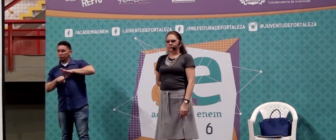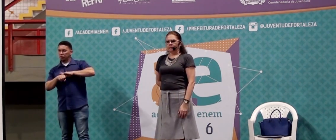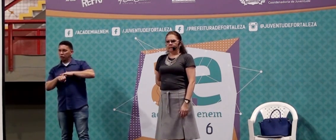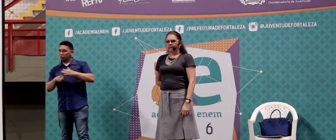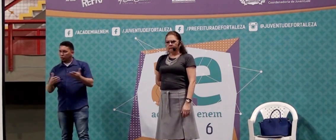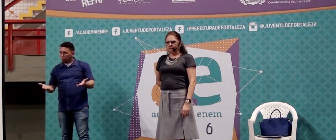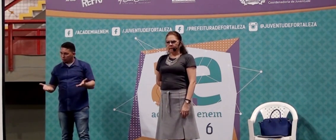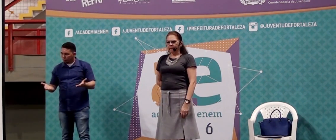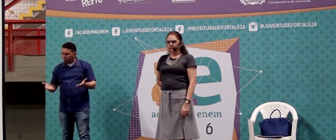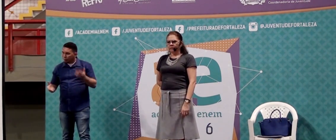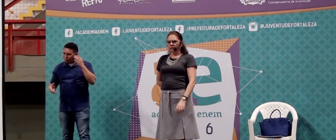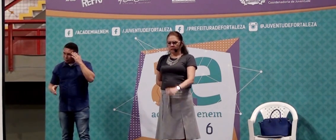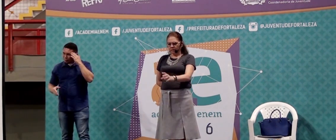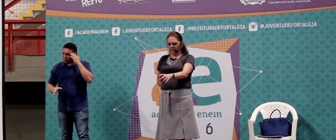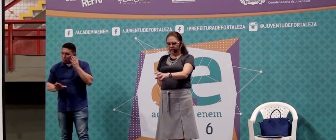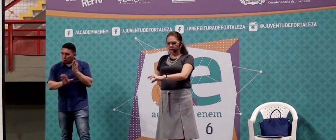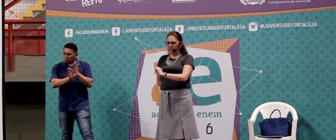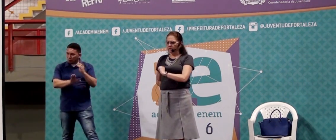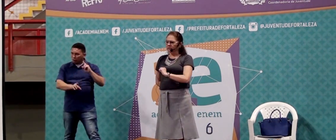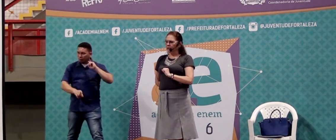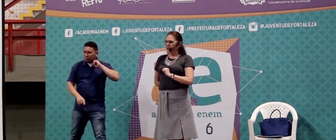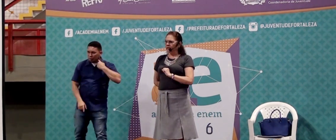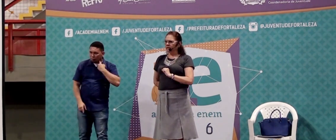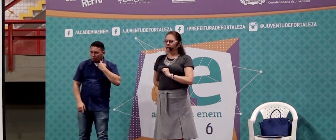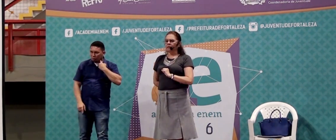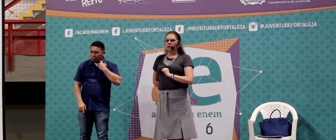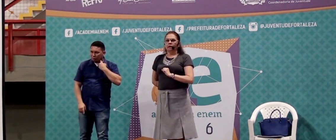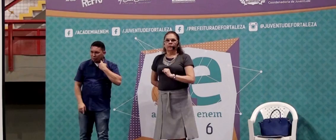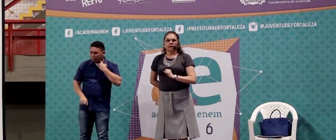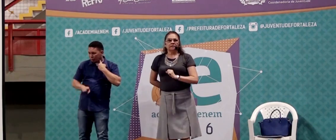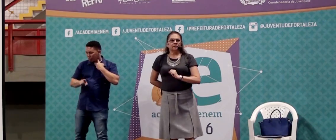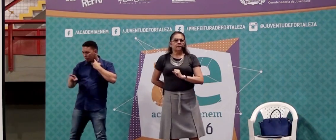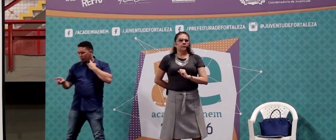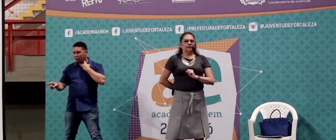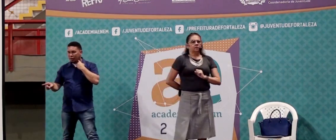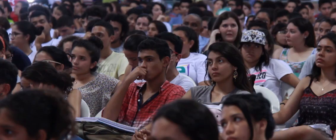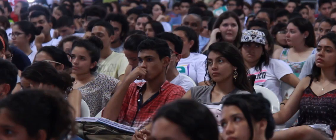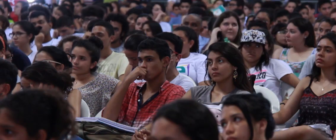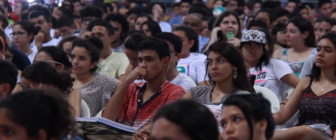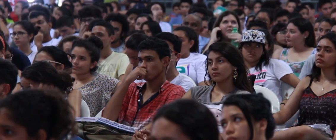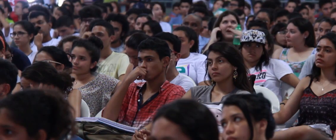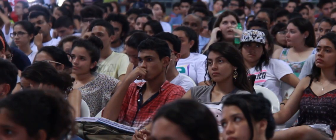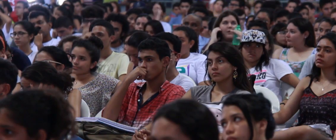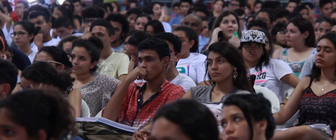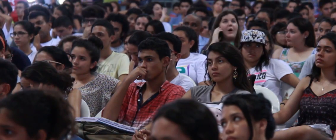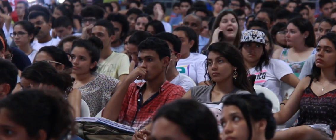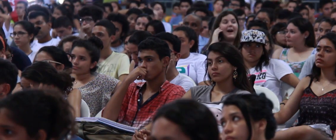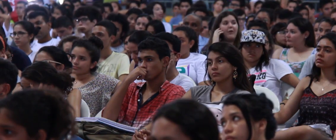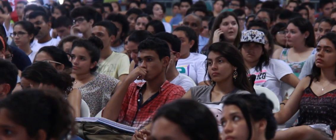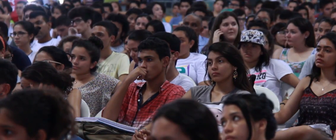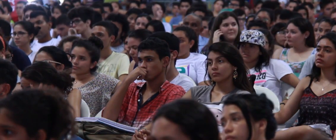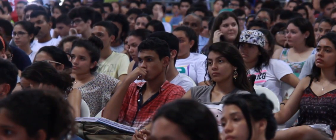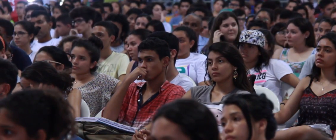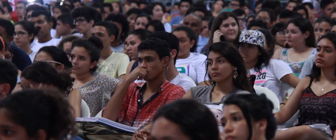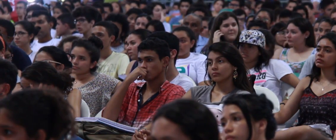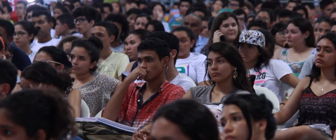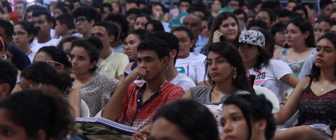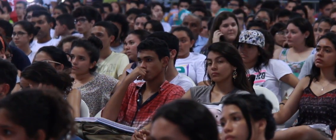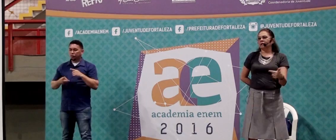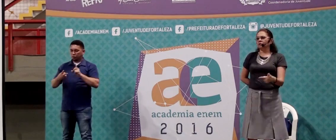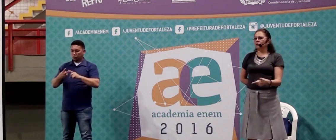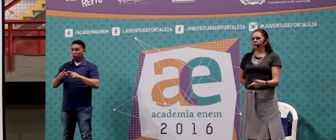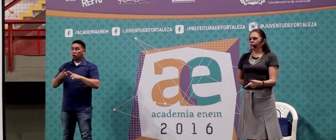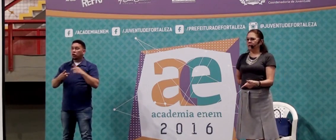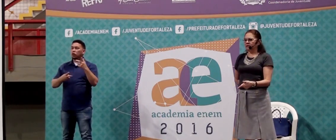doença. Entenderam? Então isso é causa e consequência. Por exemplo, a questão daquela redação que foi sobre o